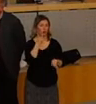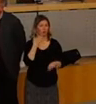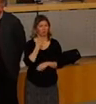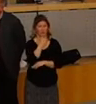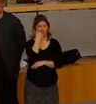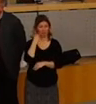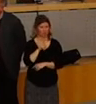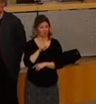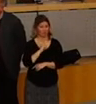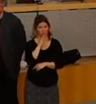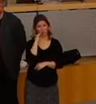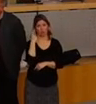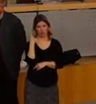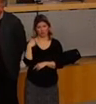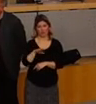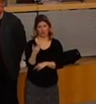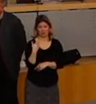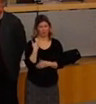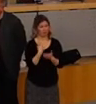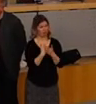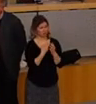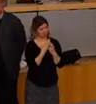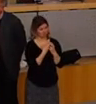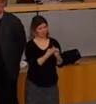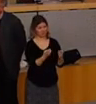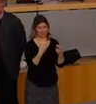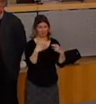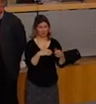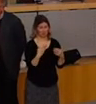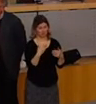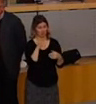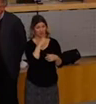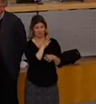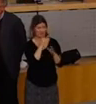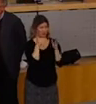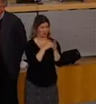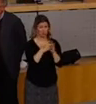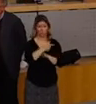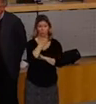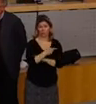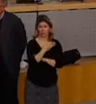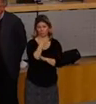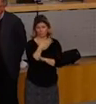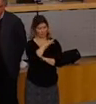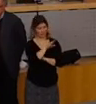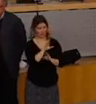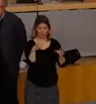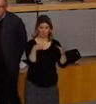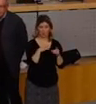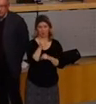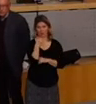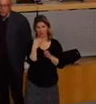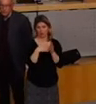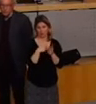erzählen lassen wie groß mein klassen gewesen sein können das war zum teil bis zu 150 kindern in den